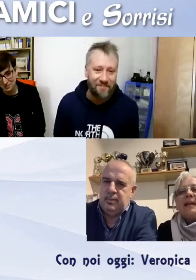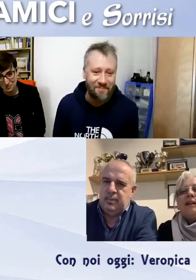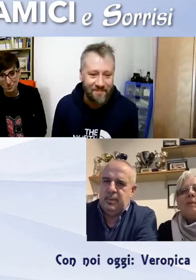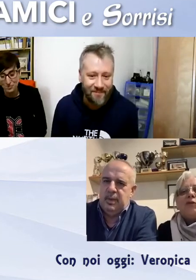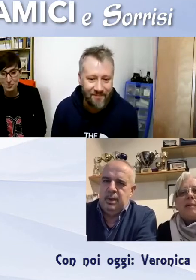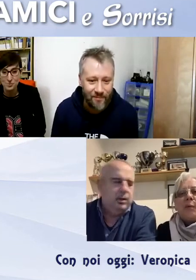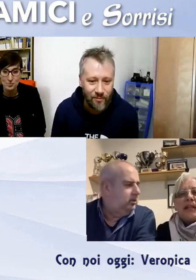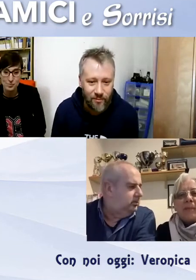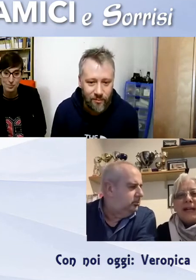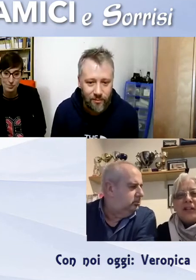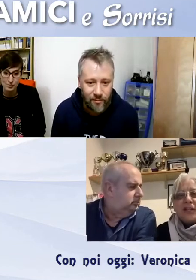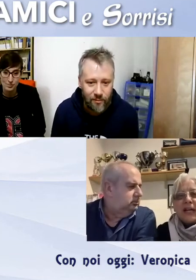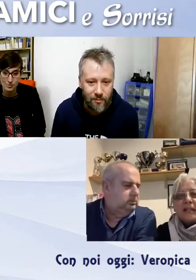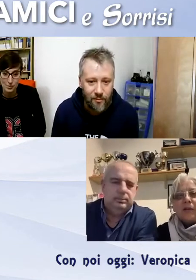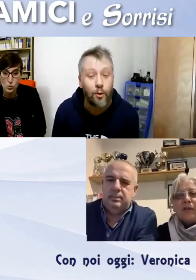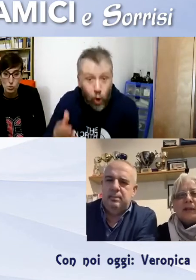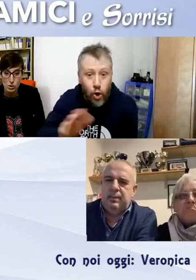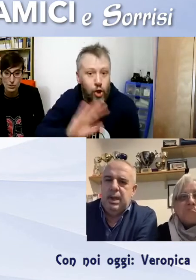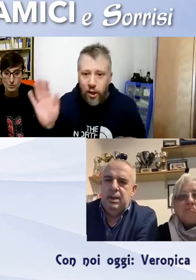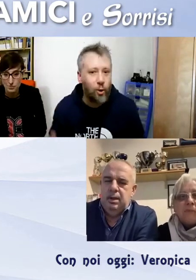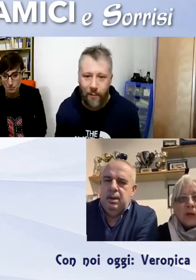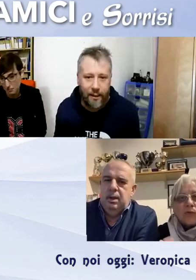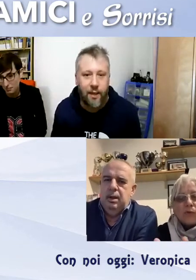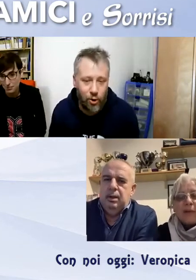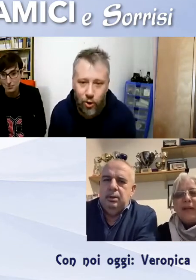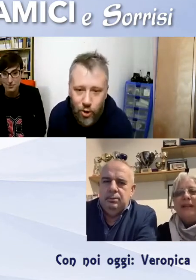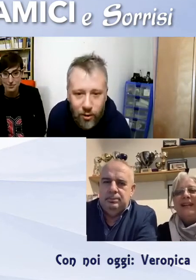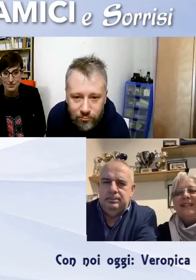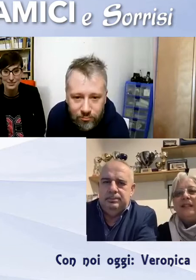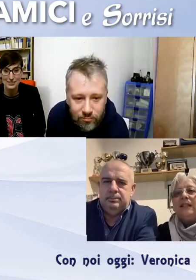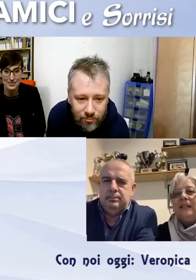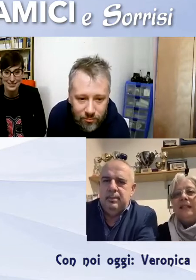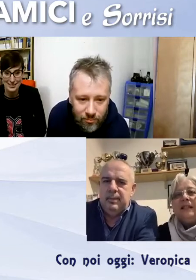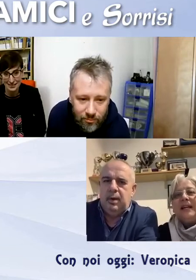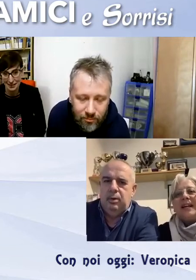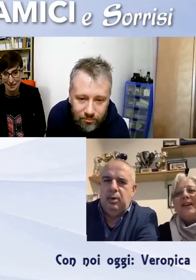Ma se lo metto nel baule della panda ci sta, secondo sì, me. Sì, sì, sicuramente.